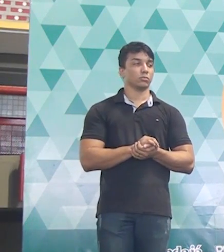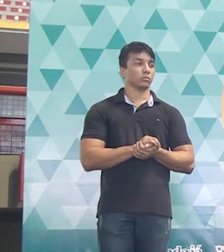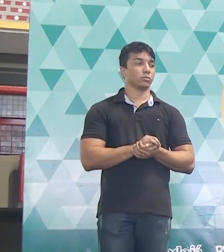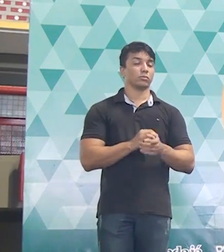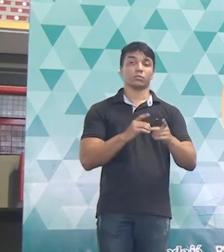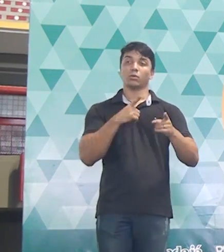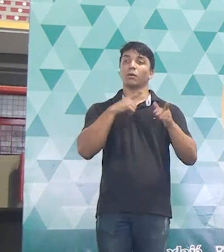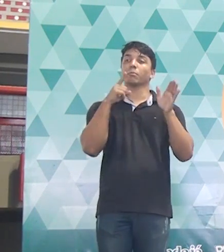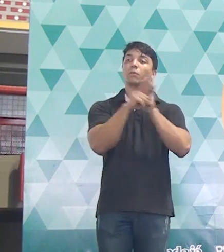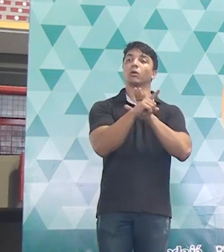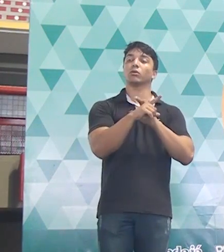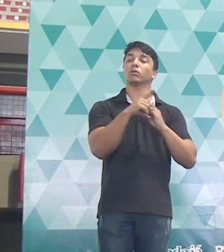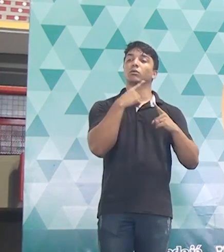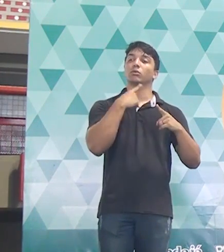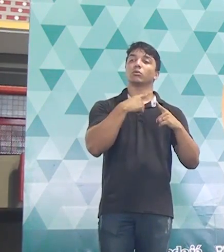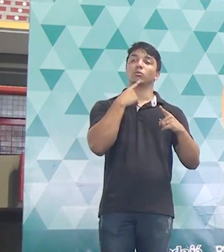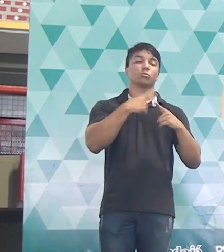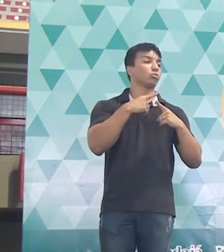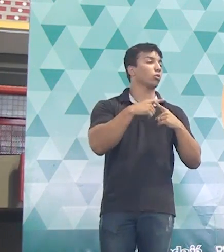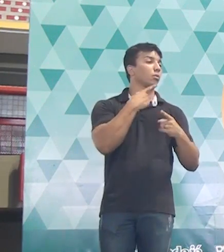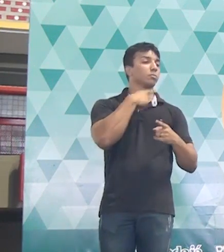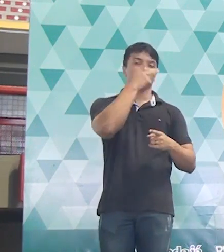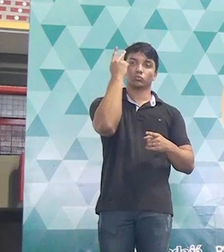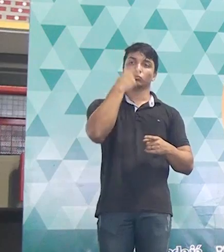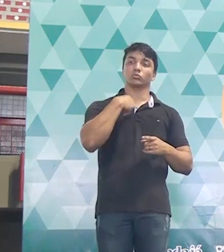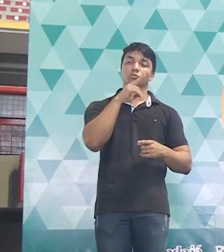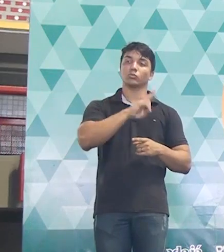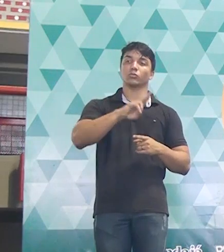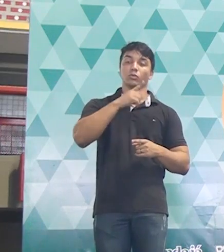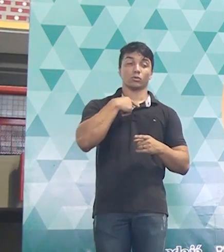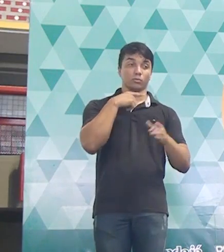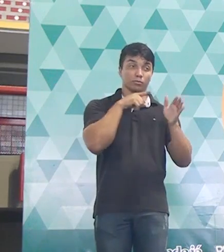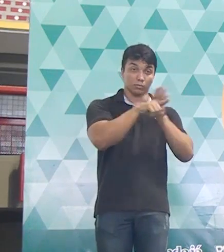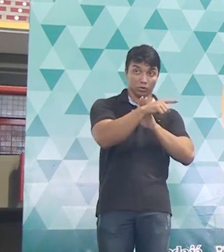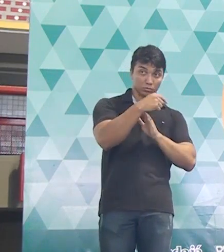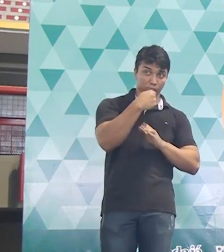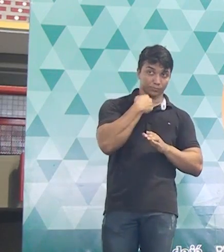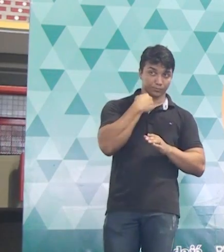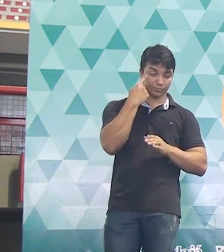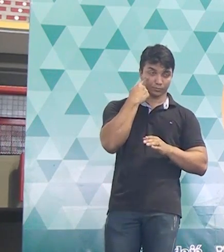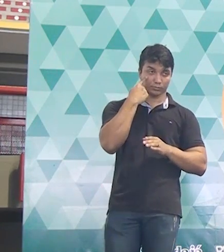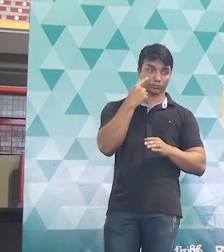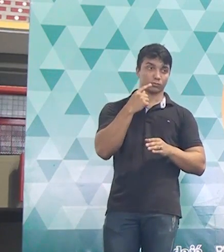Tá. No ano de 2014, a pergunta que o companheiro fez: